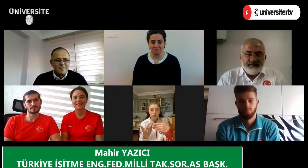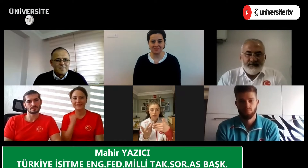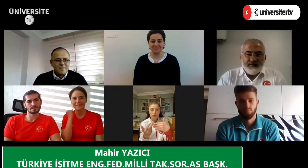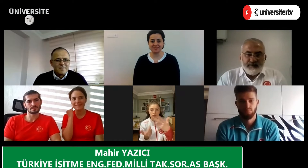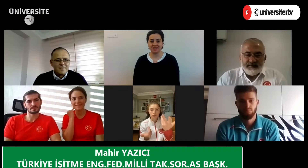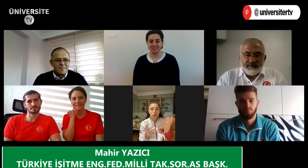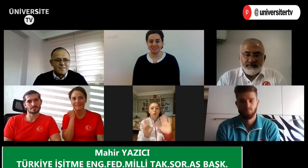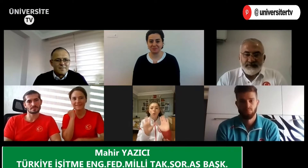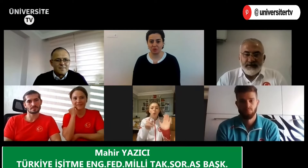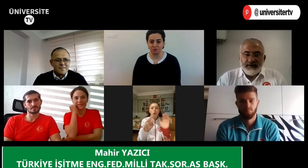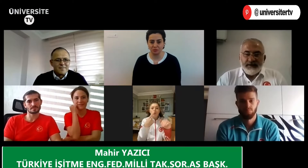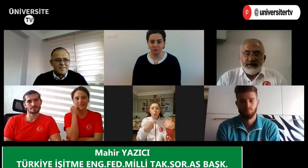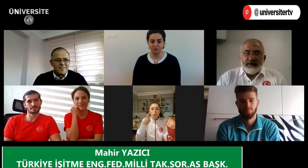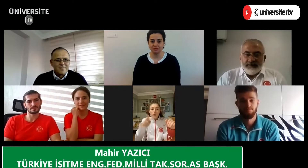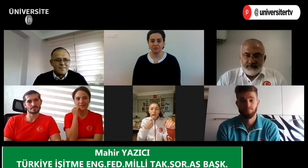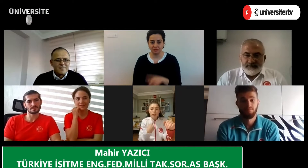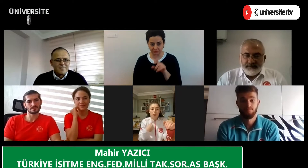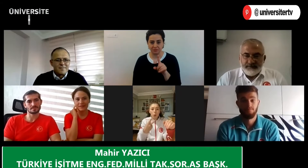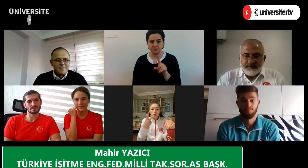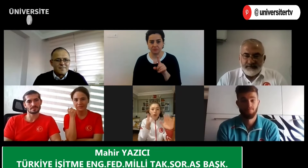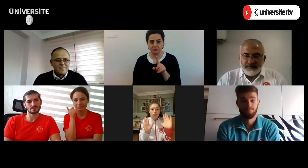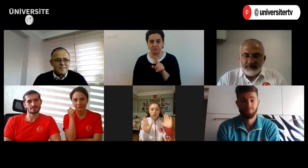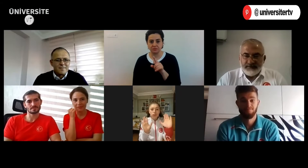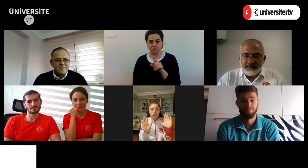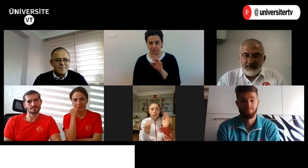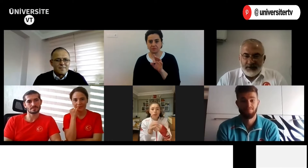Anlatayım mı? İster misiniz hangi takımda olduğumu?